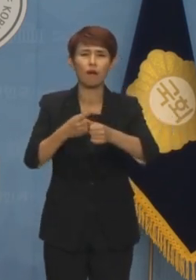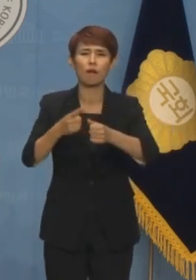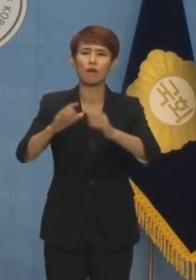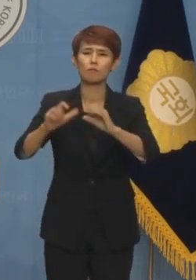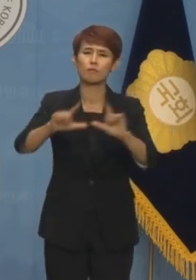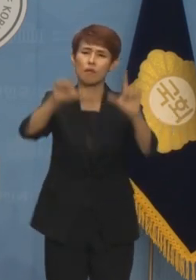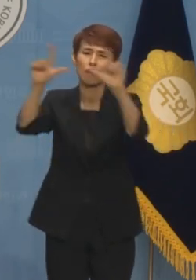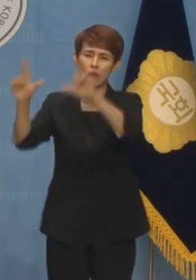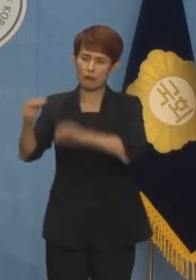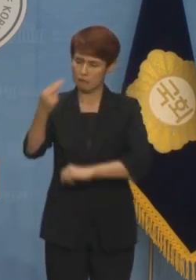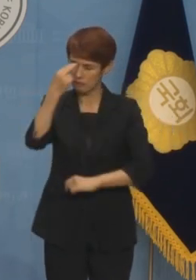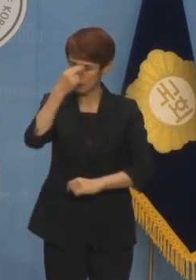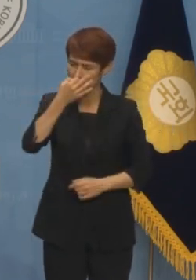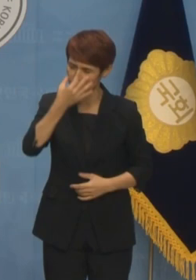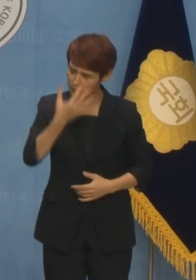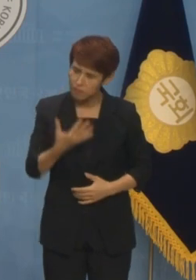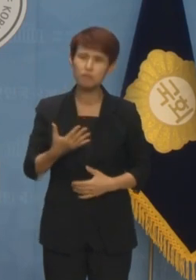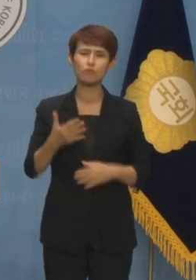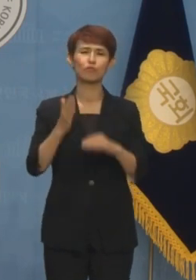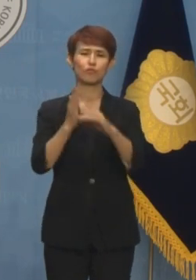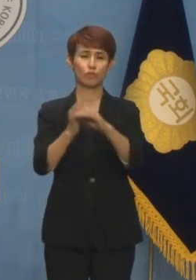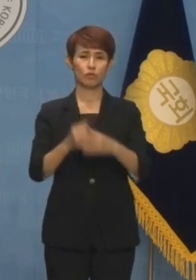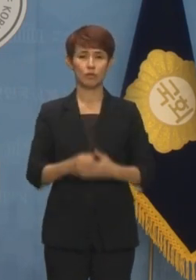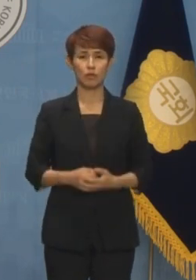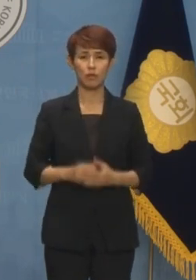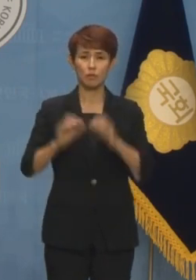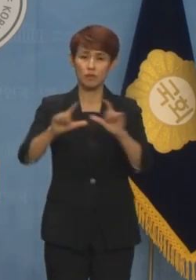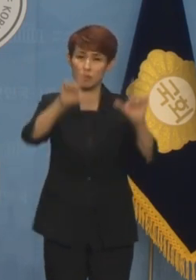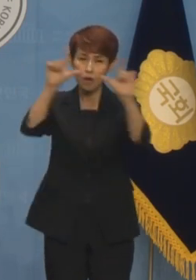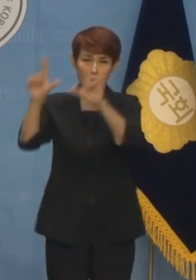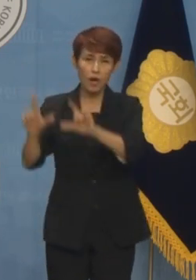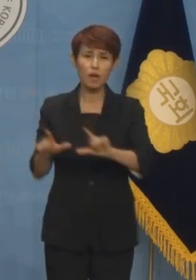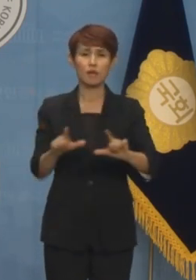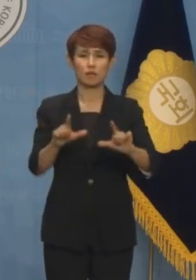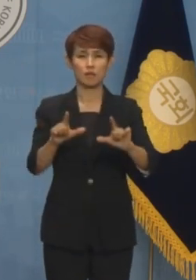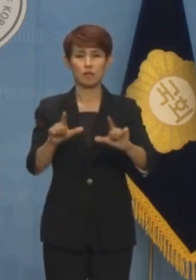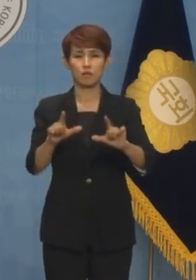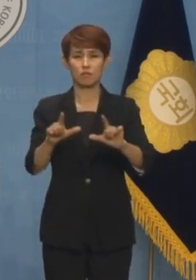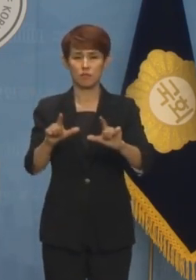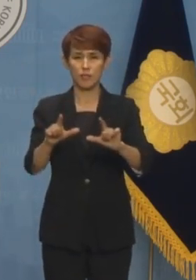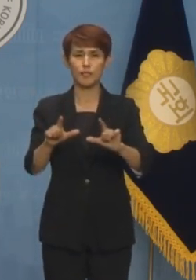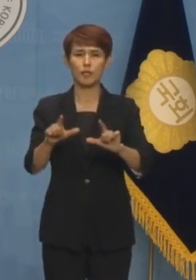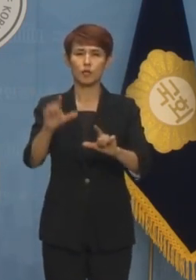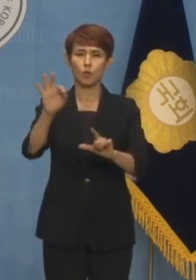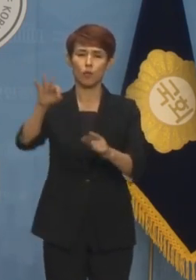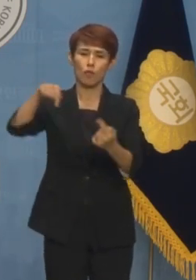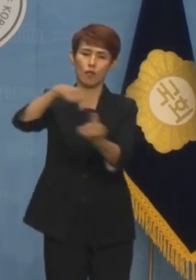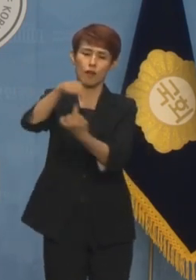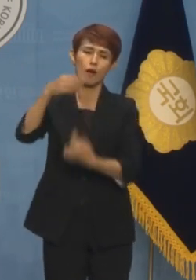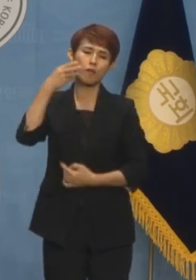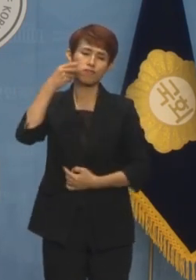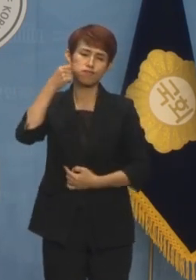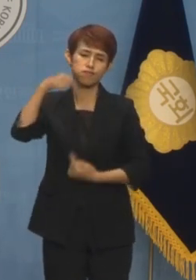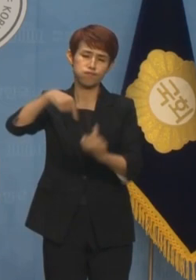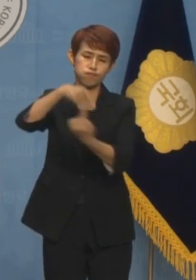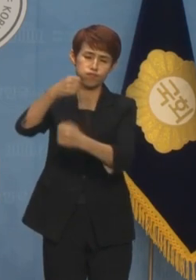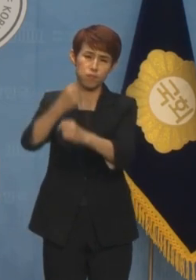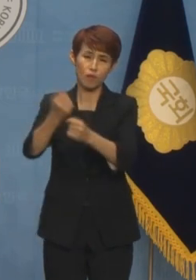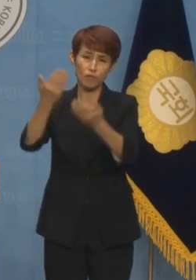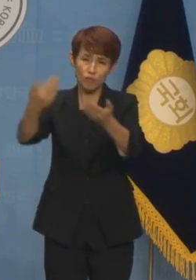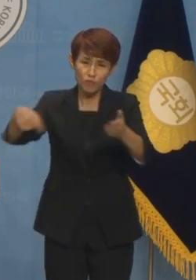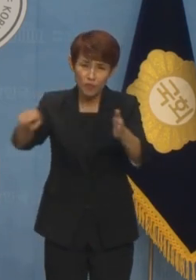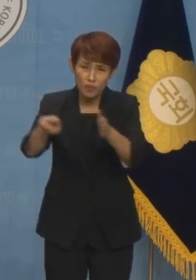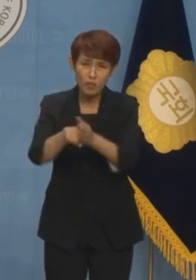있습니다. 이런 도탄에 빠진 민생 경제에 돈이 돌도록 하려는